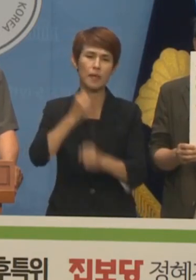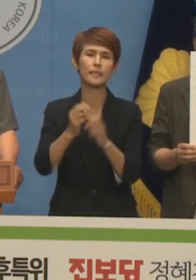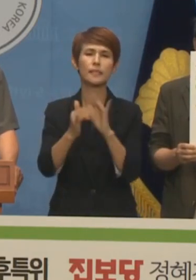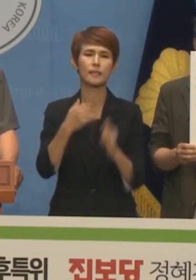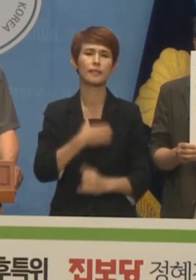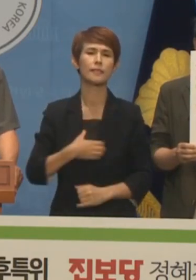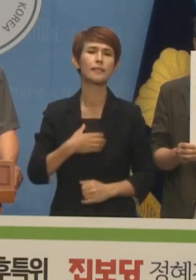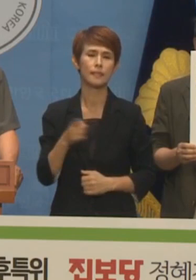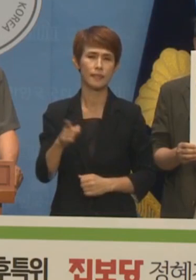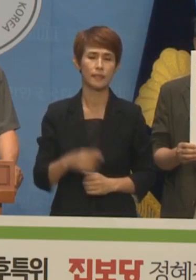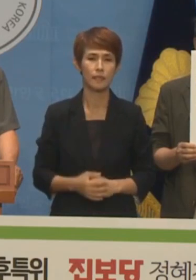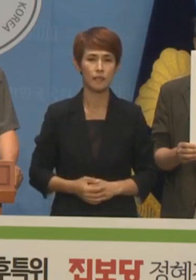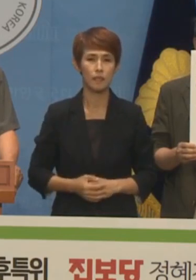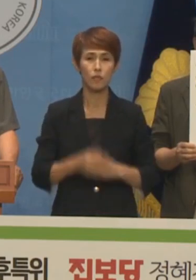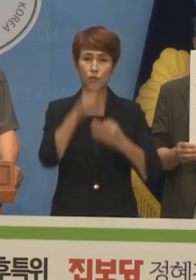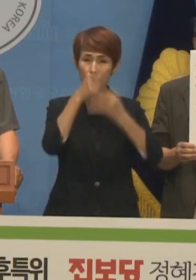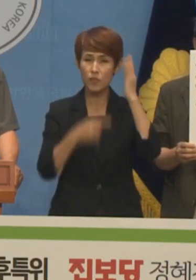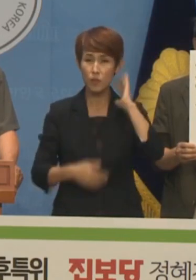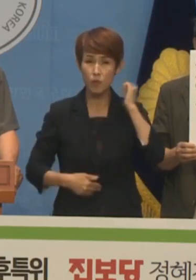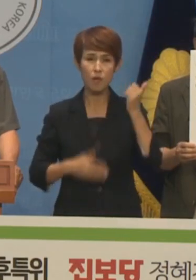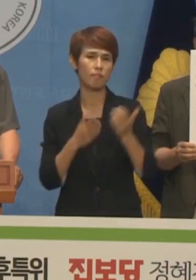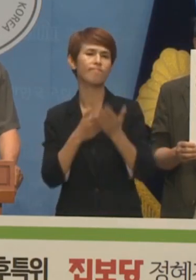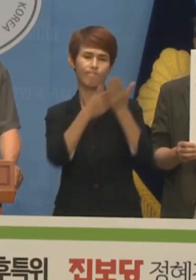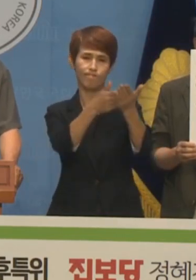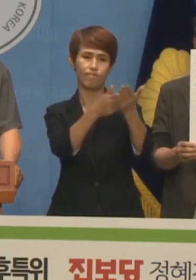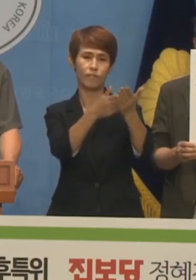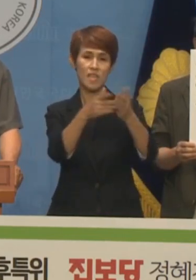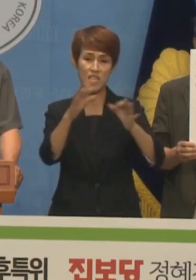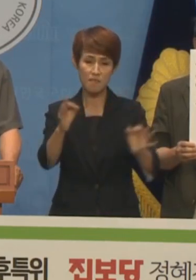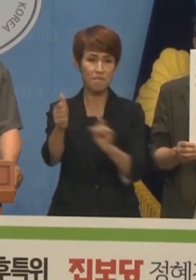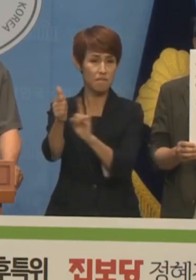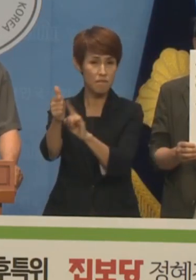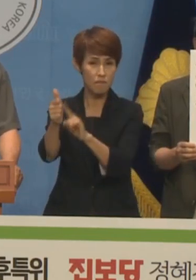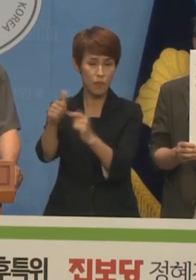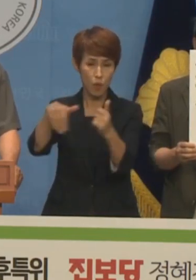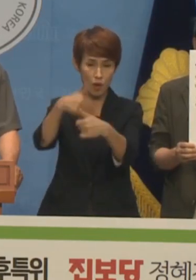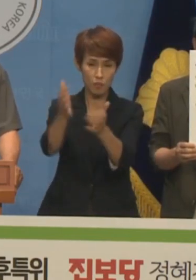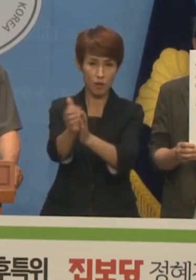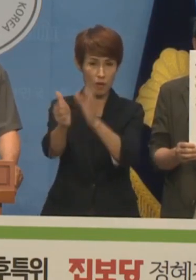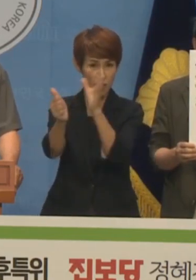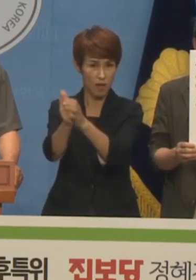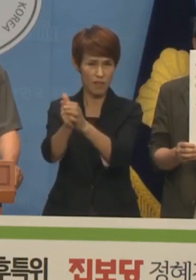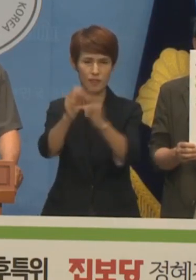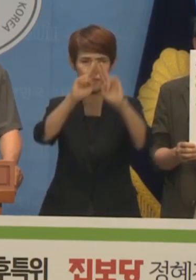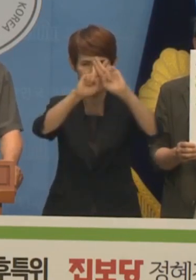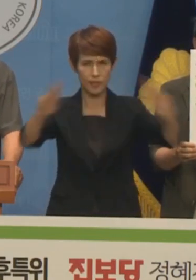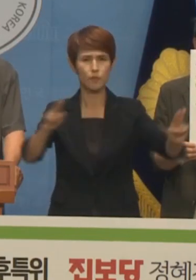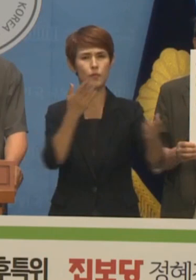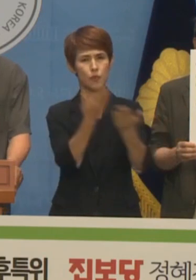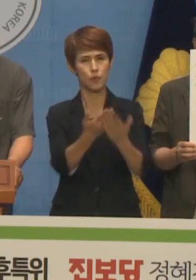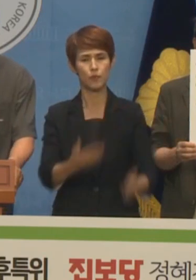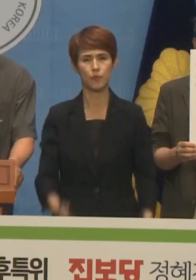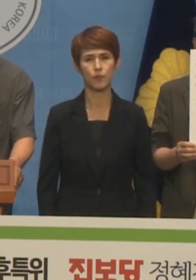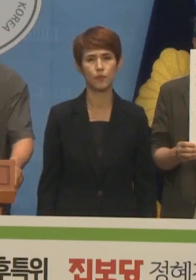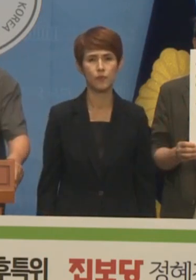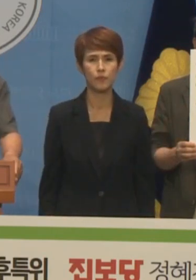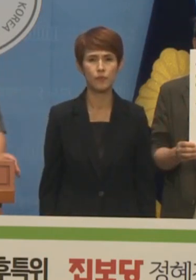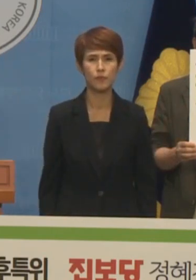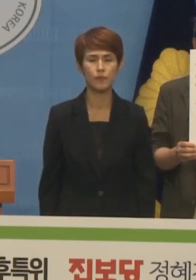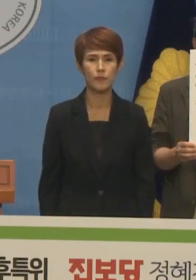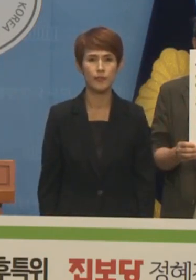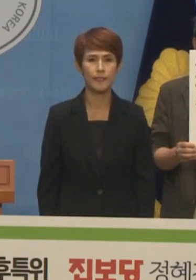인물입니다. 윤석열 대통령에게 요구합니다. 김한섭 환경부 장관 후보자 지명을 철회하십시오.